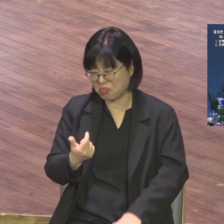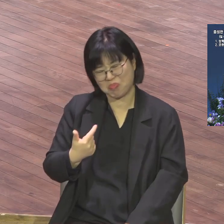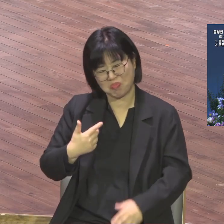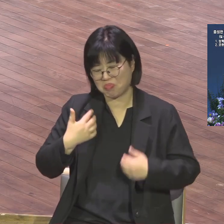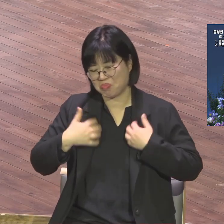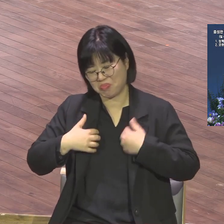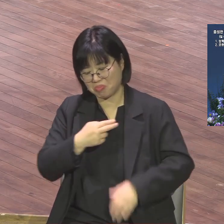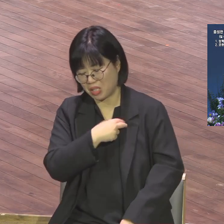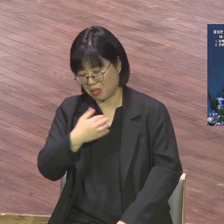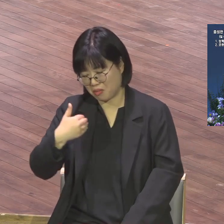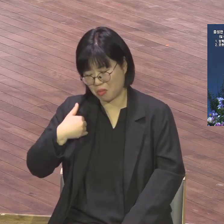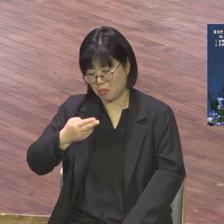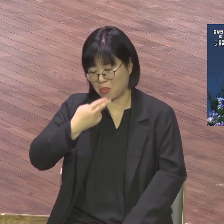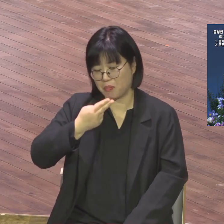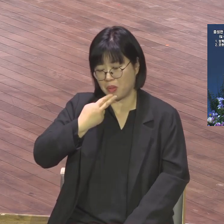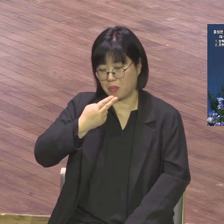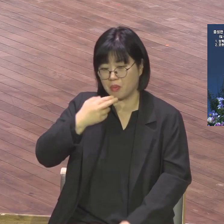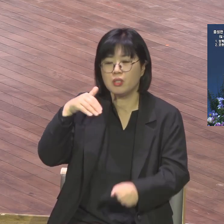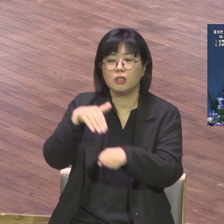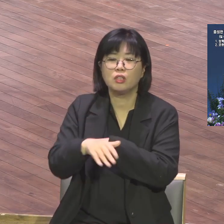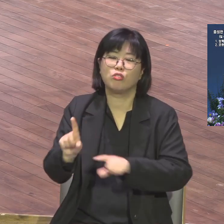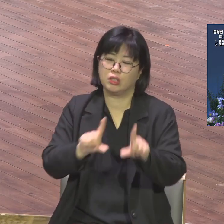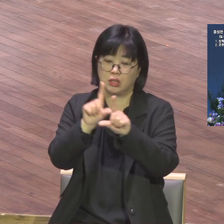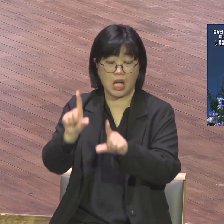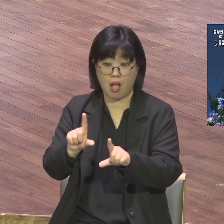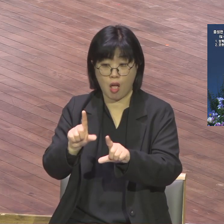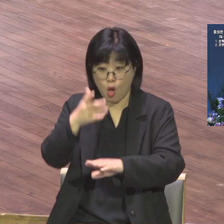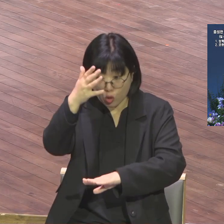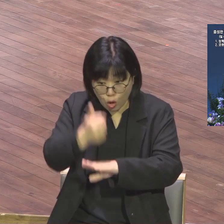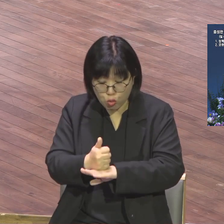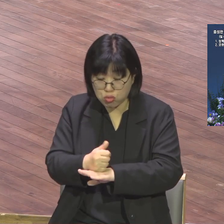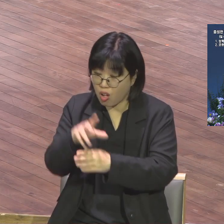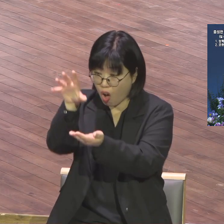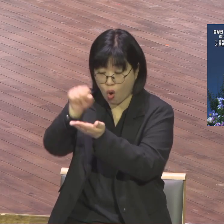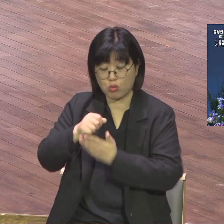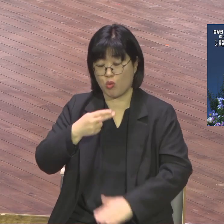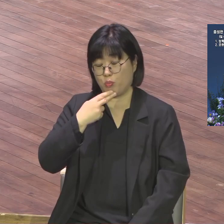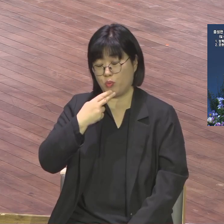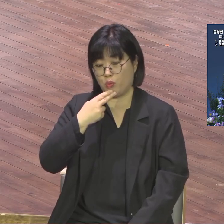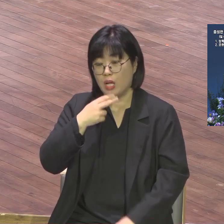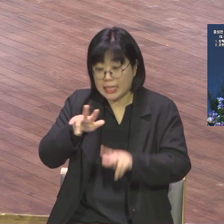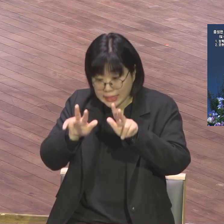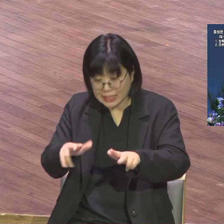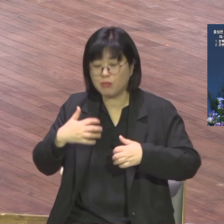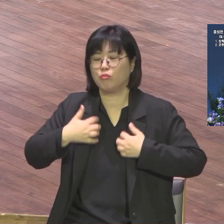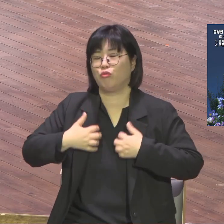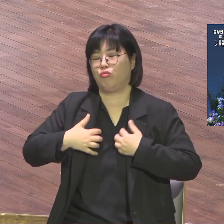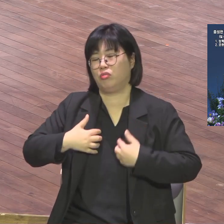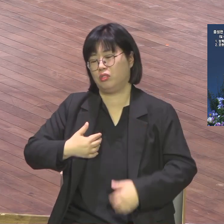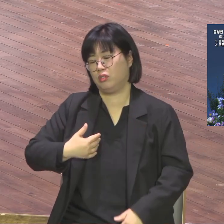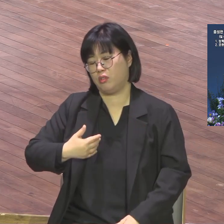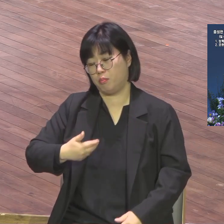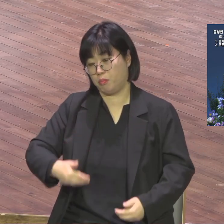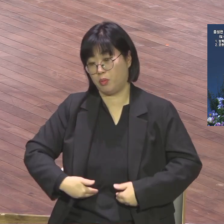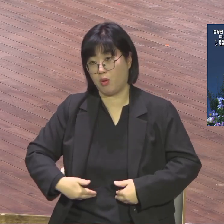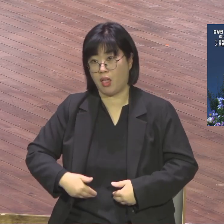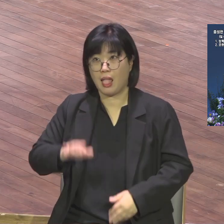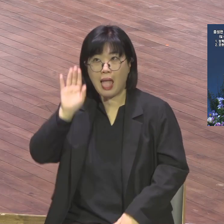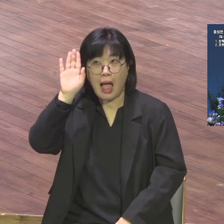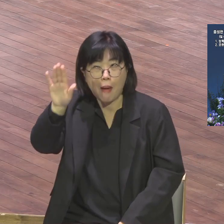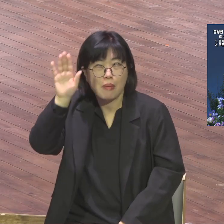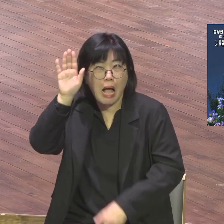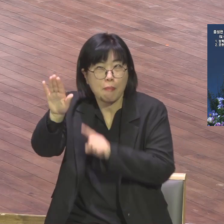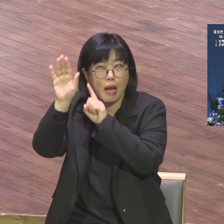여기에 모든 성도님들 이런 어리석은 삶을 살지 마시기를 바랍니다. 예수 그리스도는 지금 여러분과 함께하고